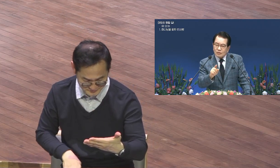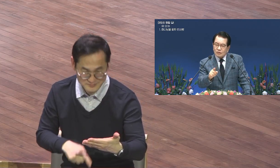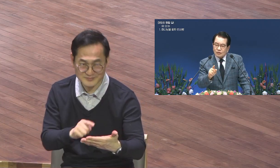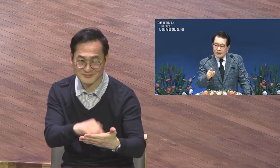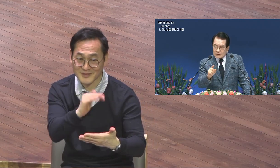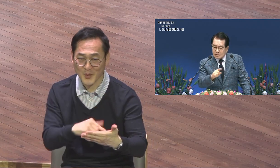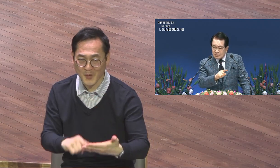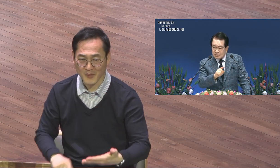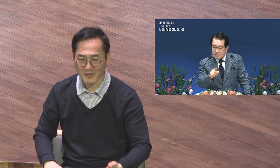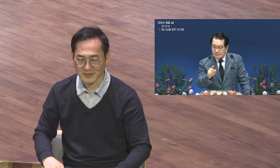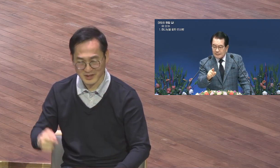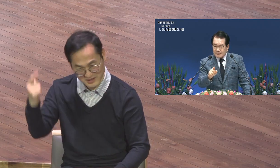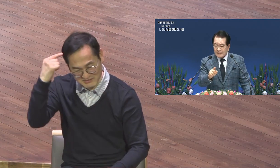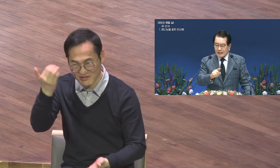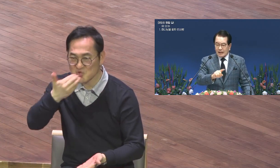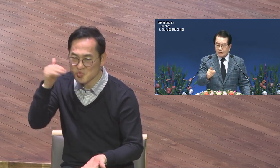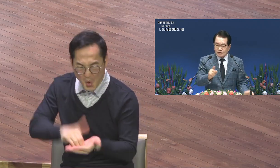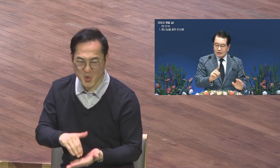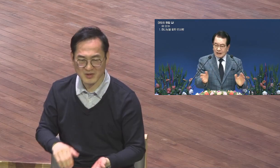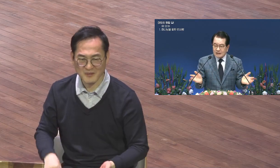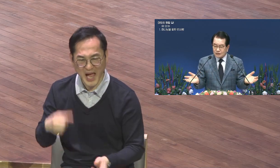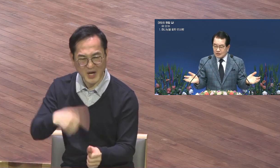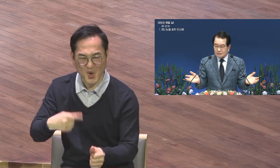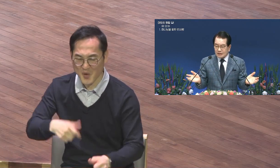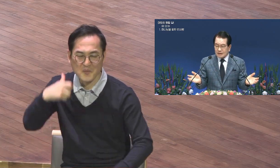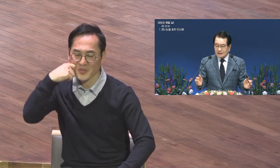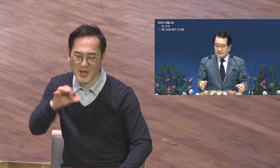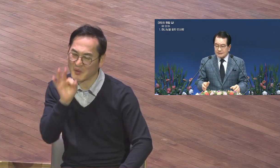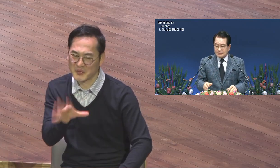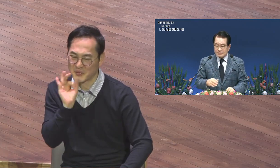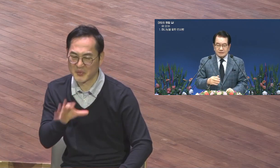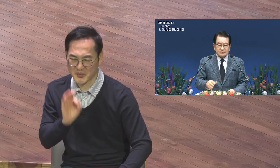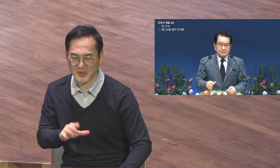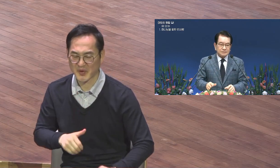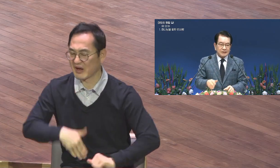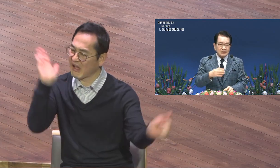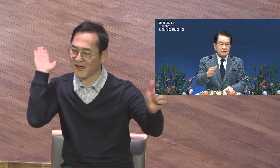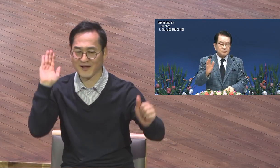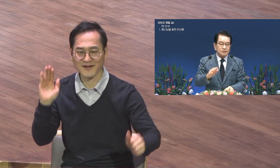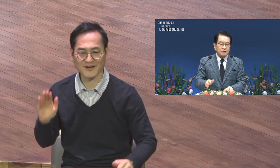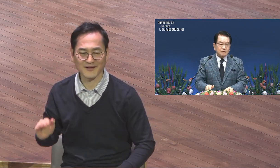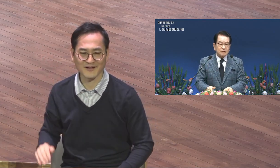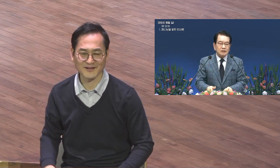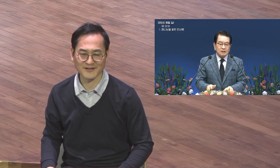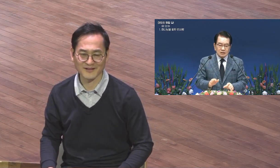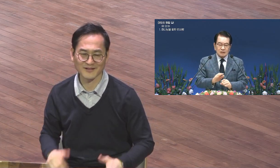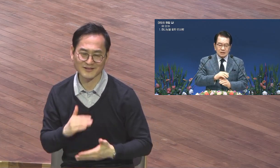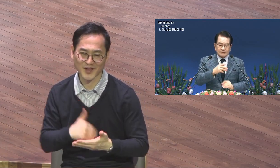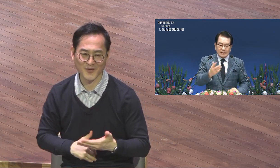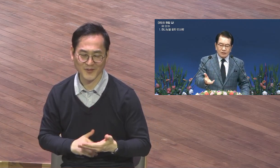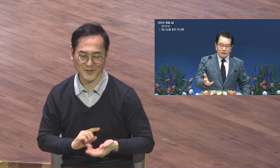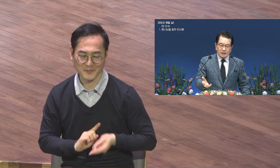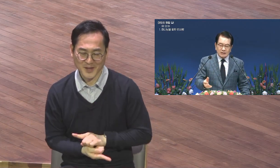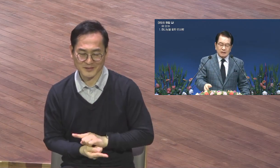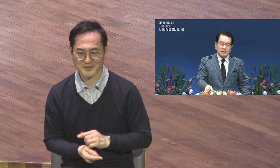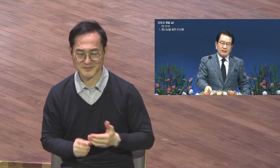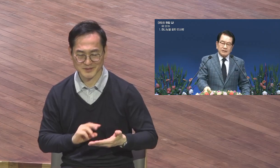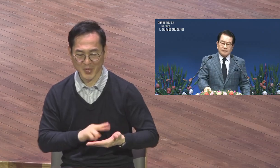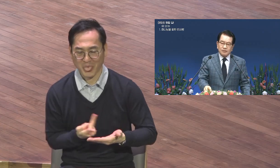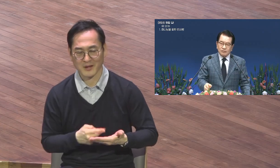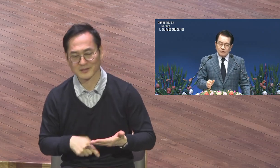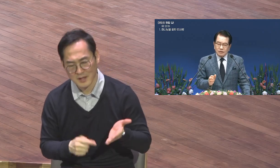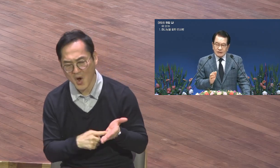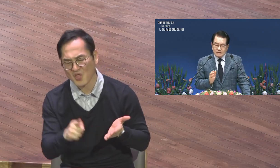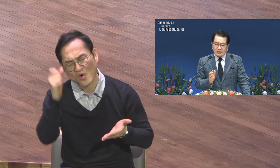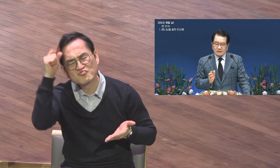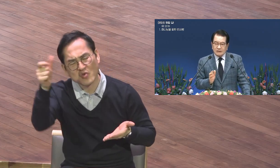너무 꼴통이라서 학교에서 가르칠 수가 없다. 대학식 입은 거예요. 그런데 그걸 그렇게 반대로 이야기한